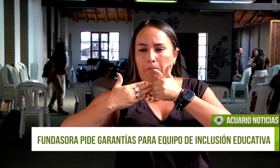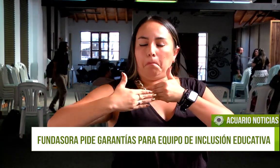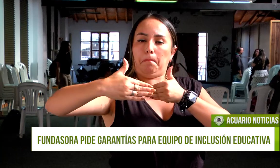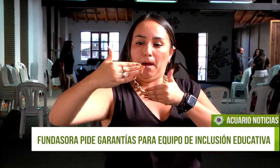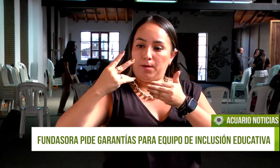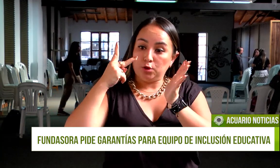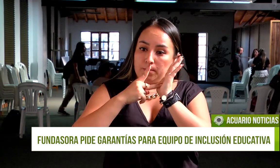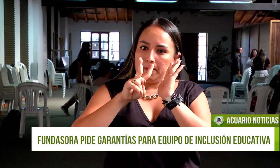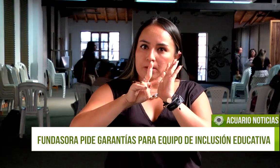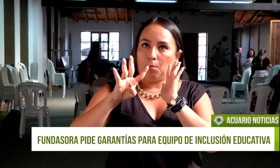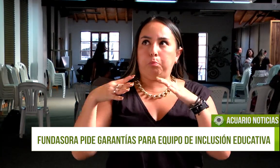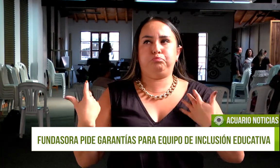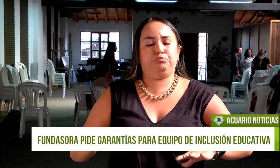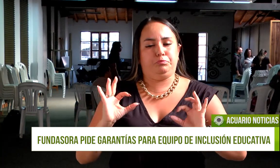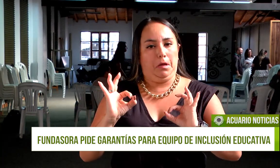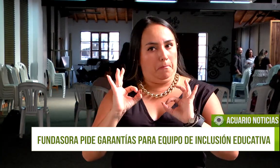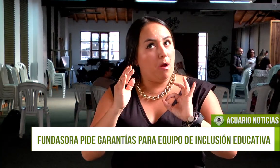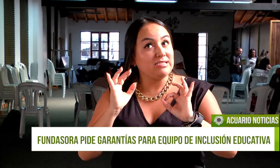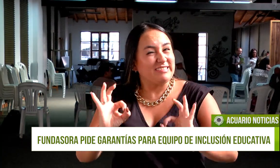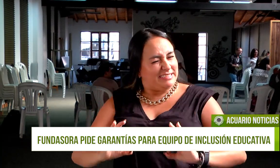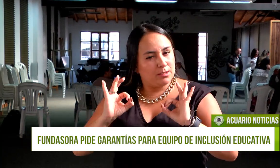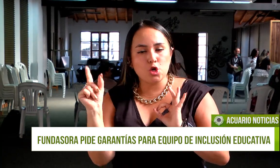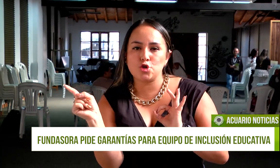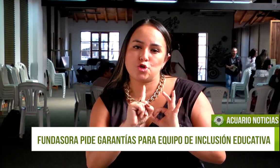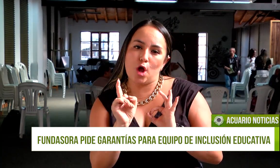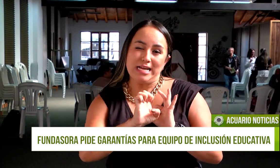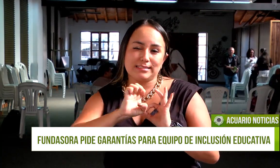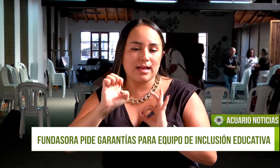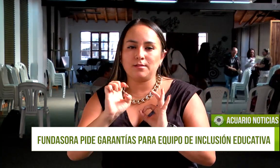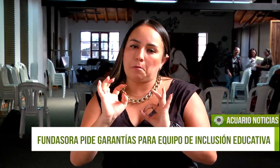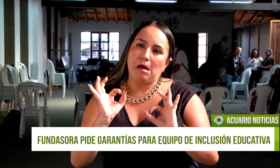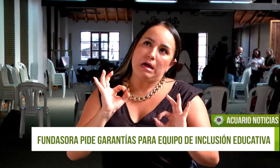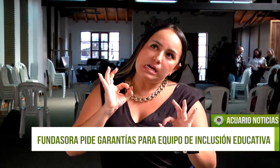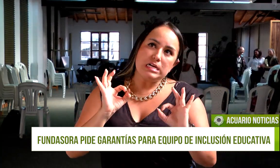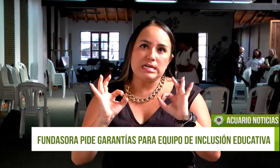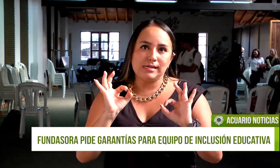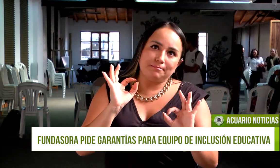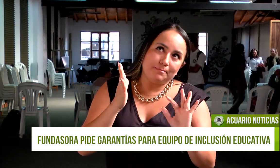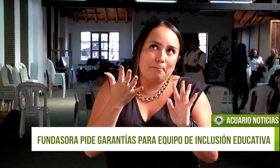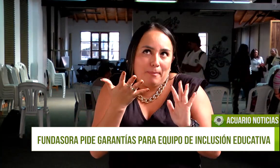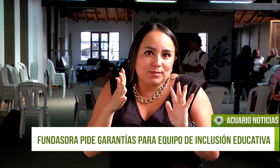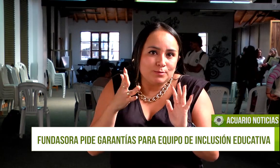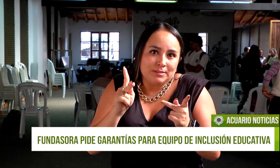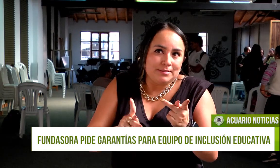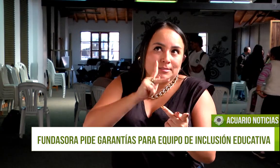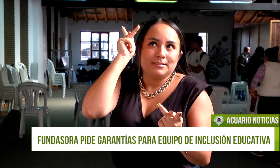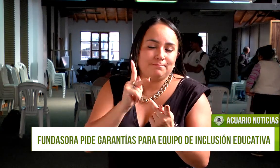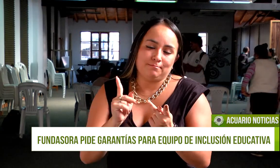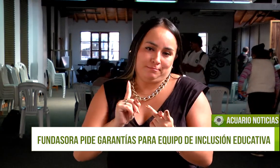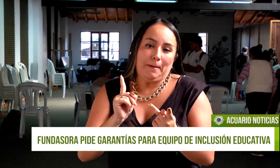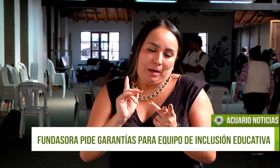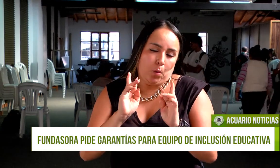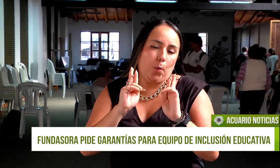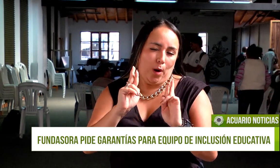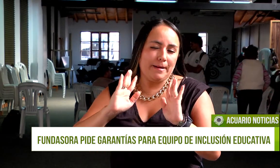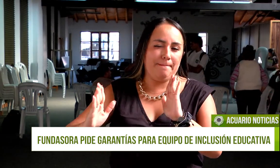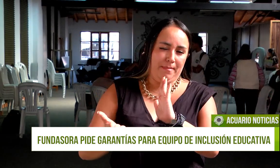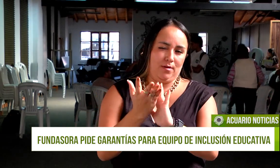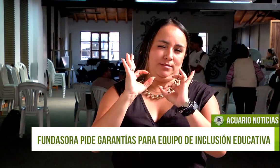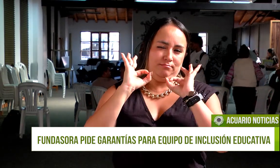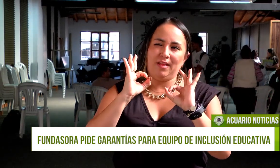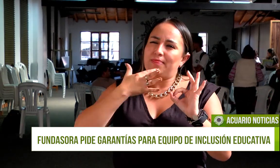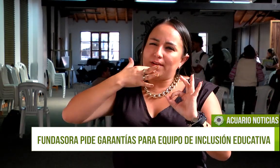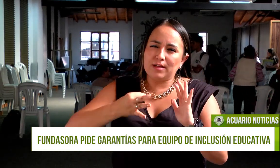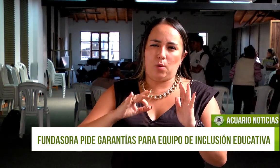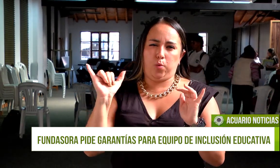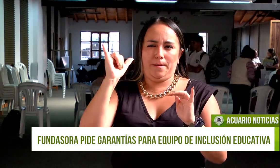muy mediocre en ese sentido, y ya en el 2024 esperamos pues mejorar. No ha sido tan excelente, pero sí se ha habido como una